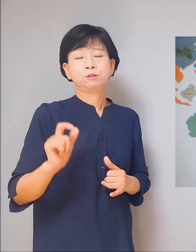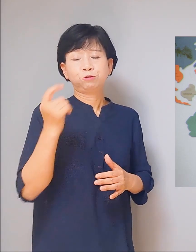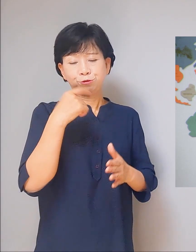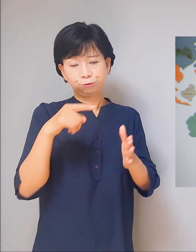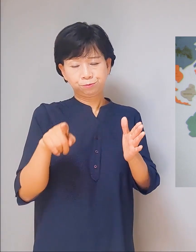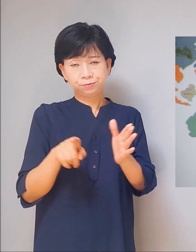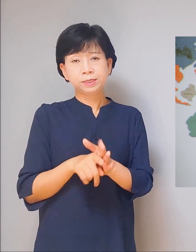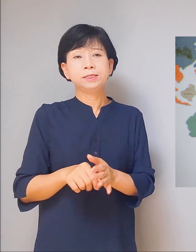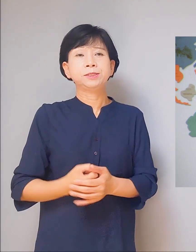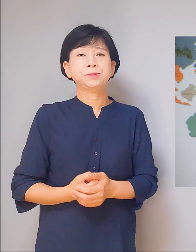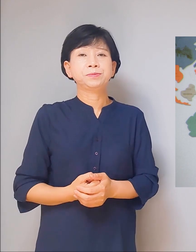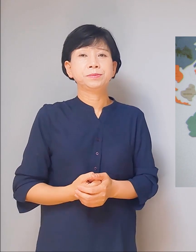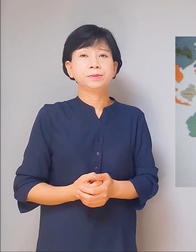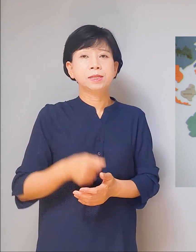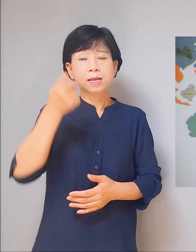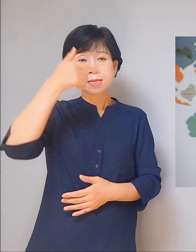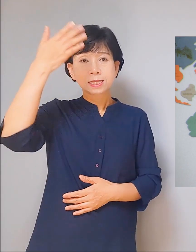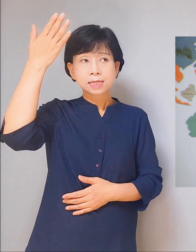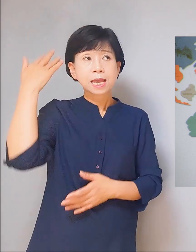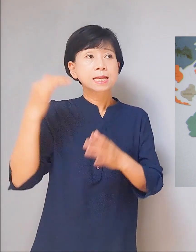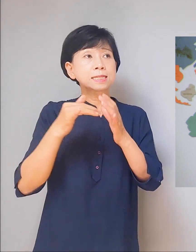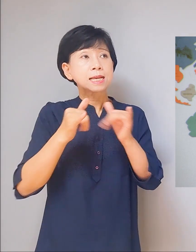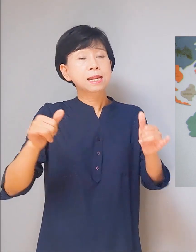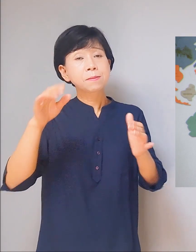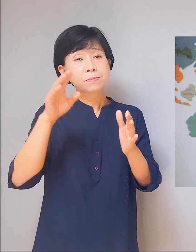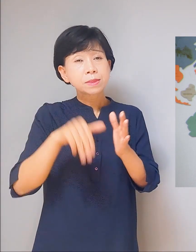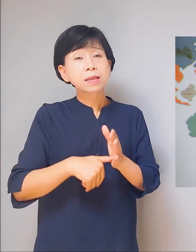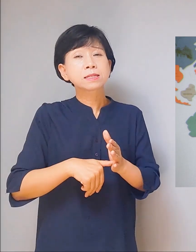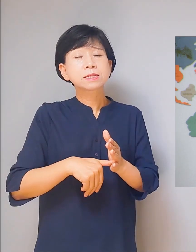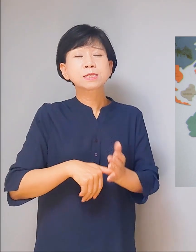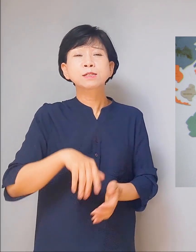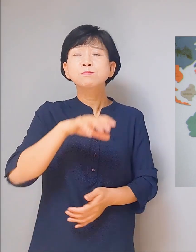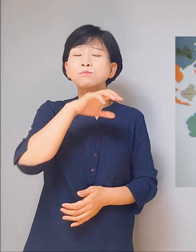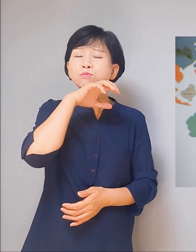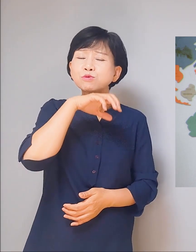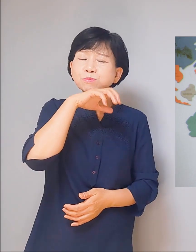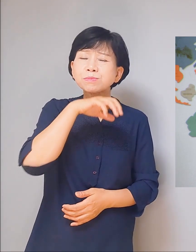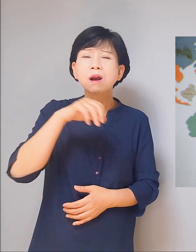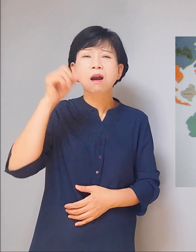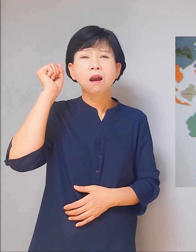믿습니다. 옛사람의 시절에는 그저 불평하고 원망하고